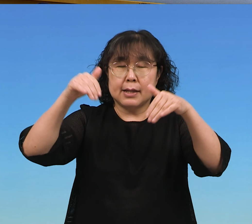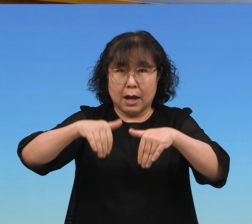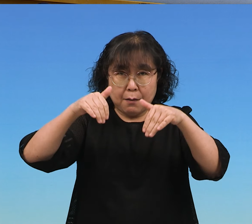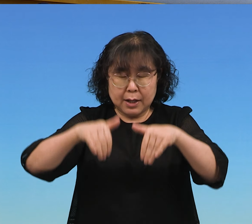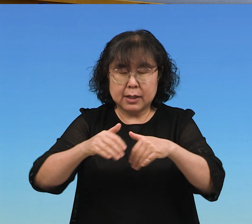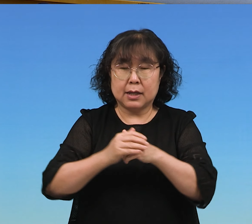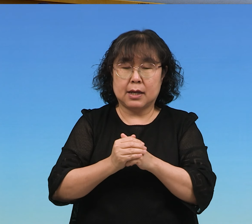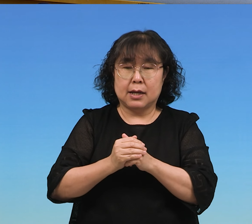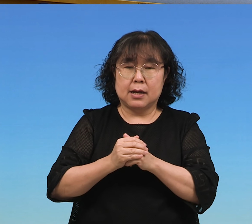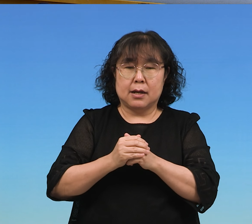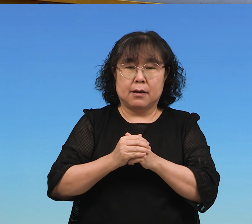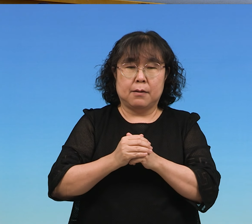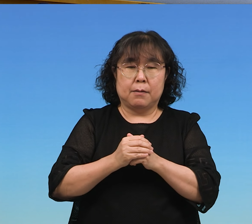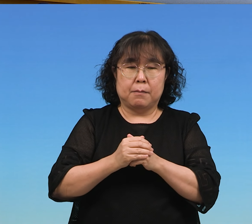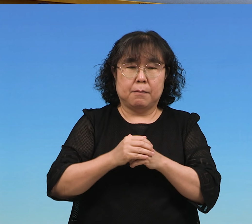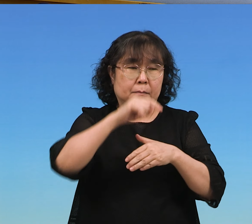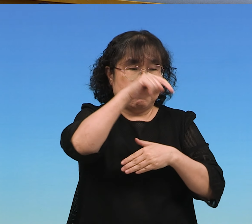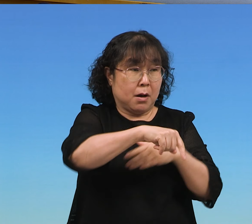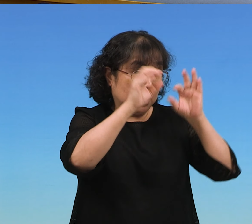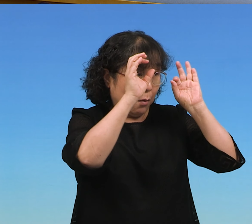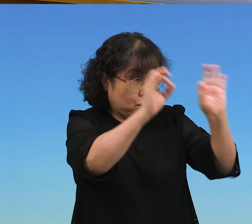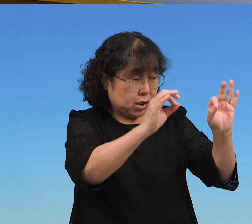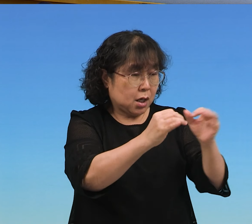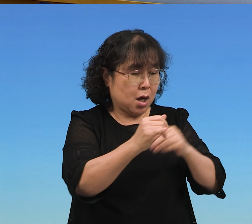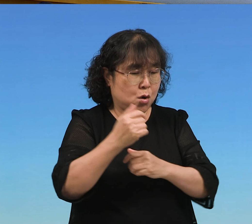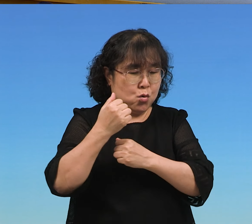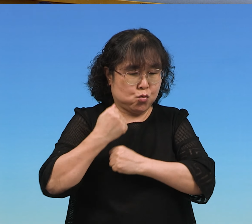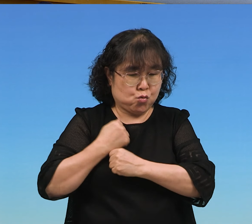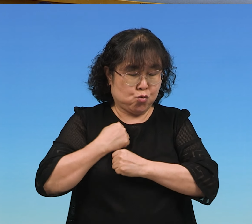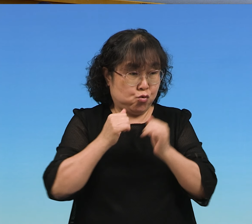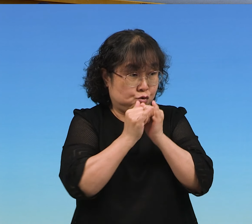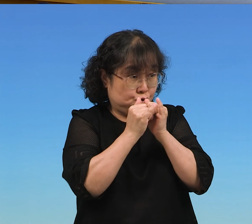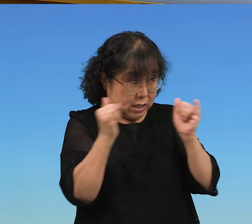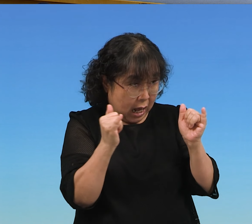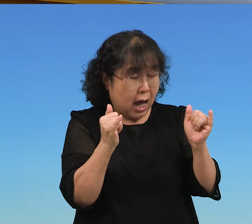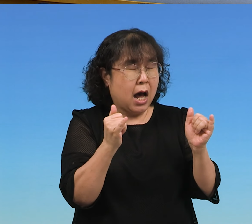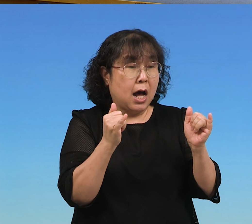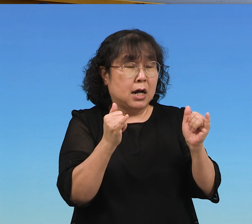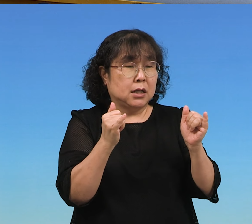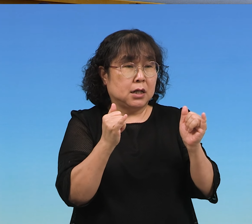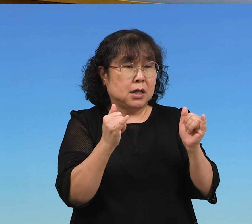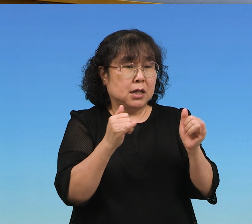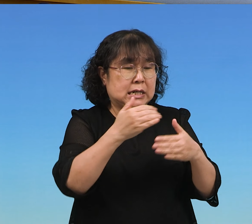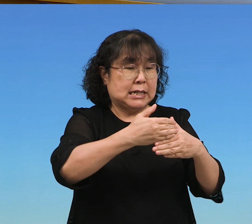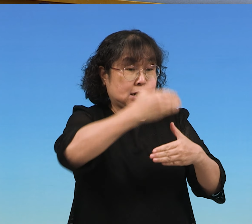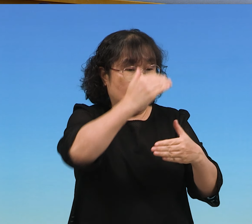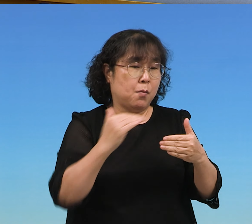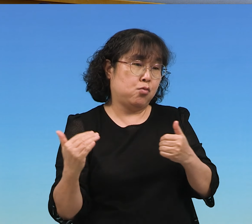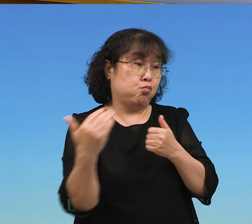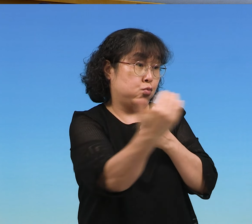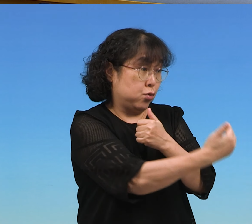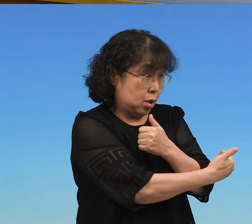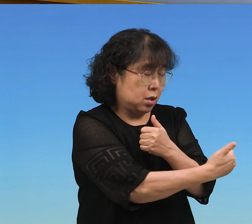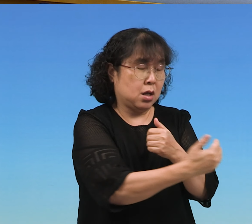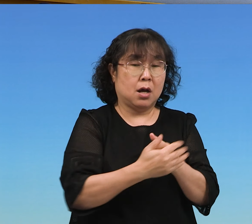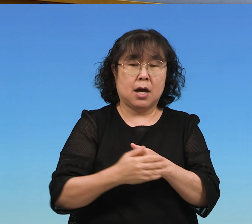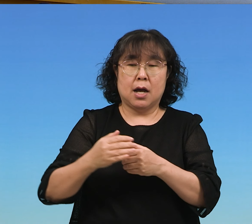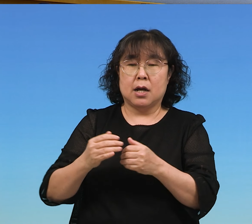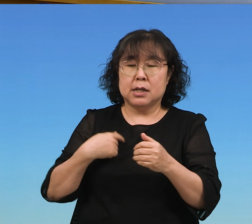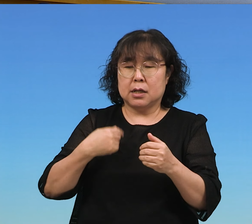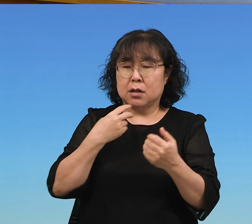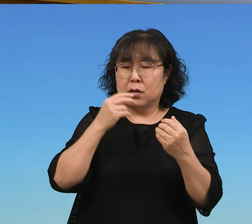하나님의 사람의 사환이 일찍이 일어나서 나가보니 군사와 말과 병거가 성읍을 애워 쌌는지라. 그의